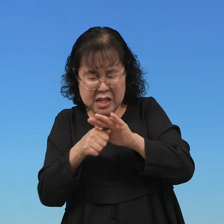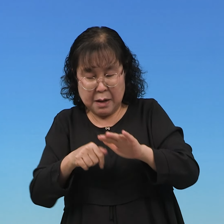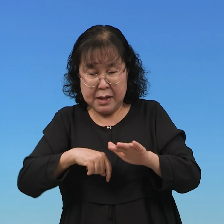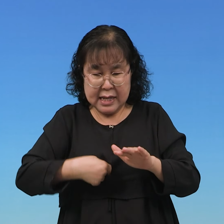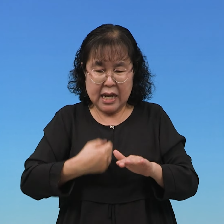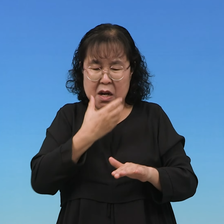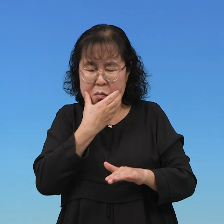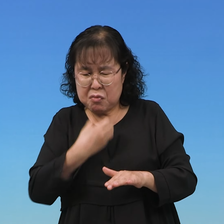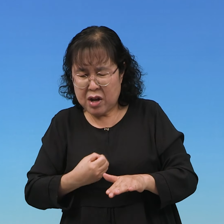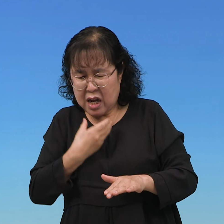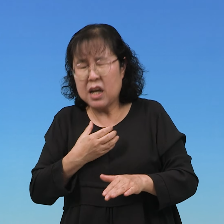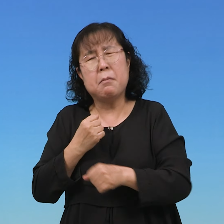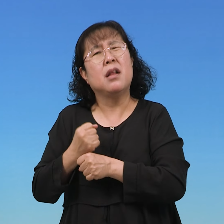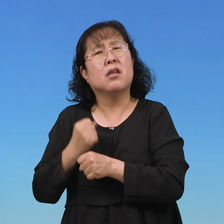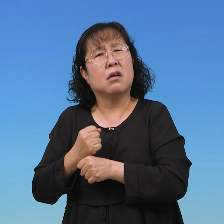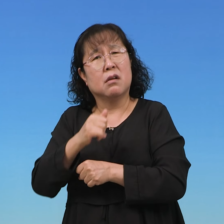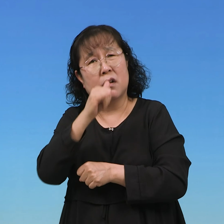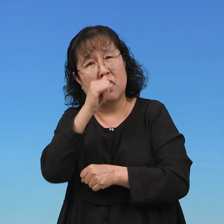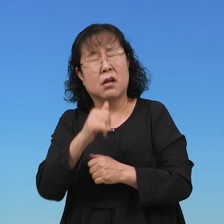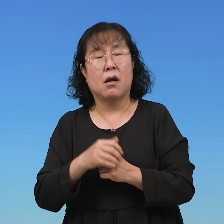몰고 가는데요.